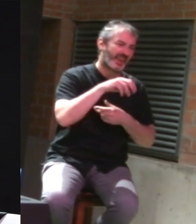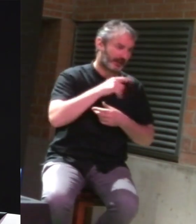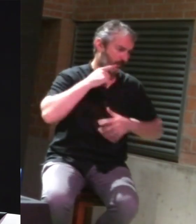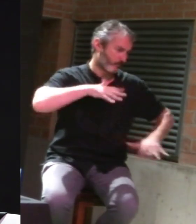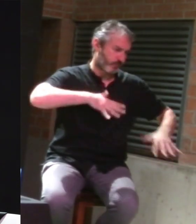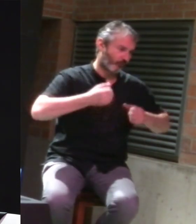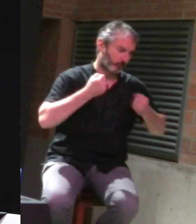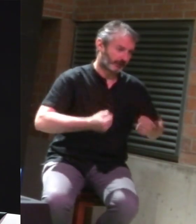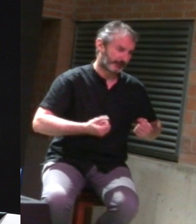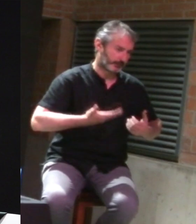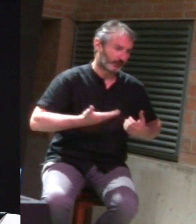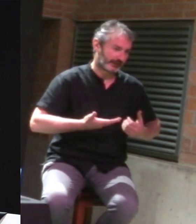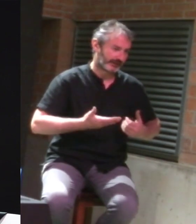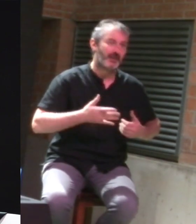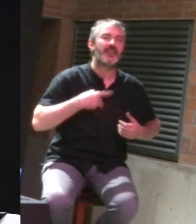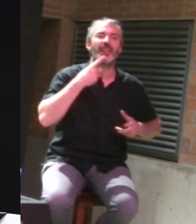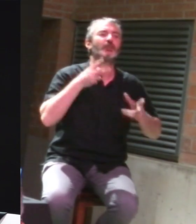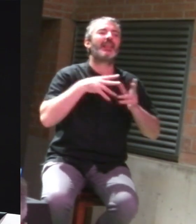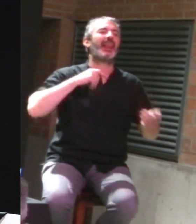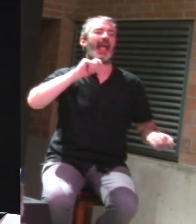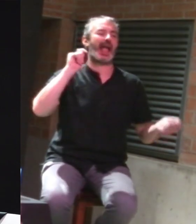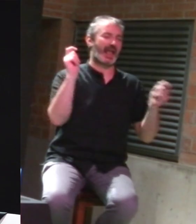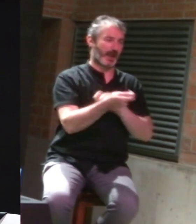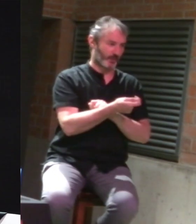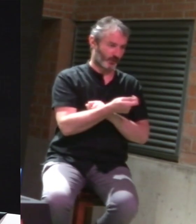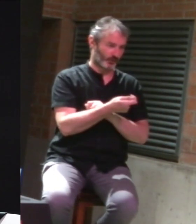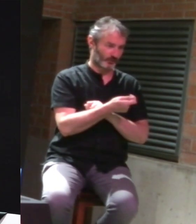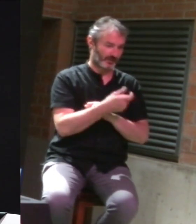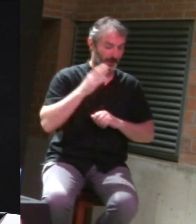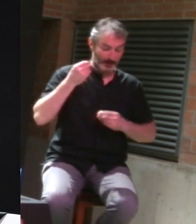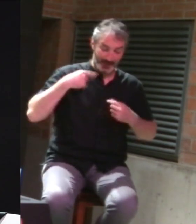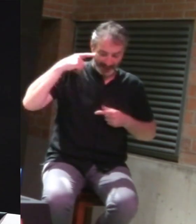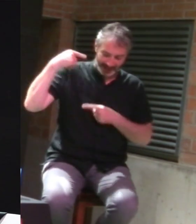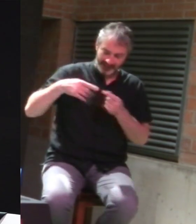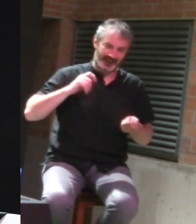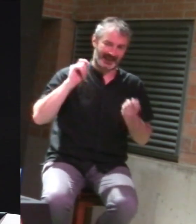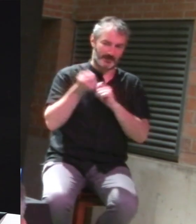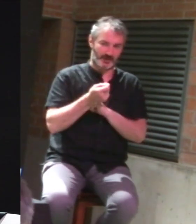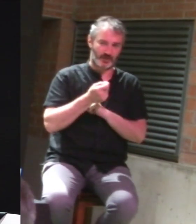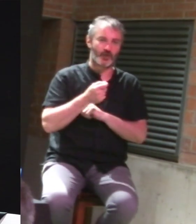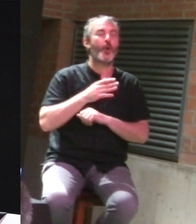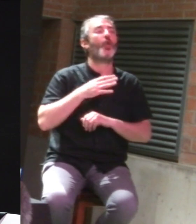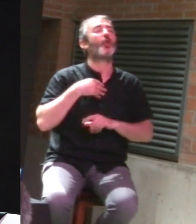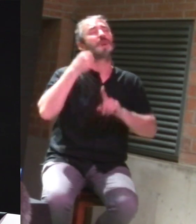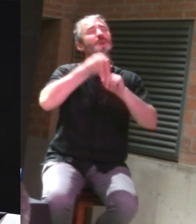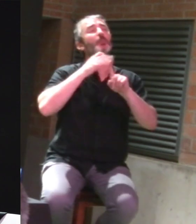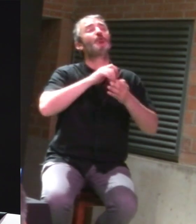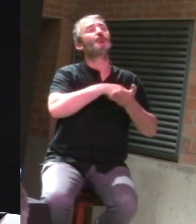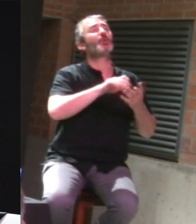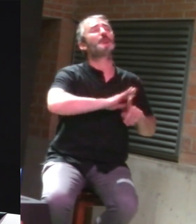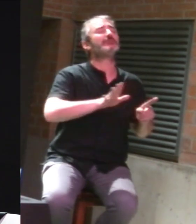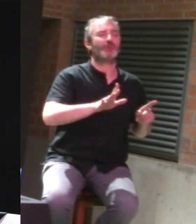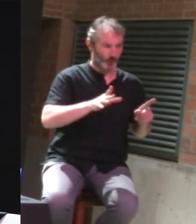era també un projecte de canvi de vida quotidiana, perquè no només lluitava per una reivindicació salarial,